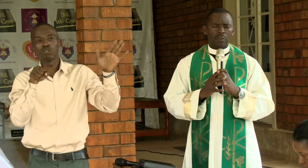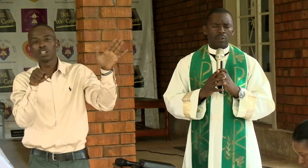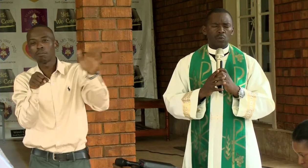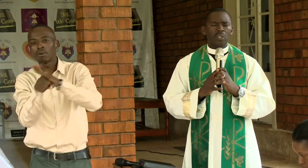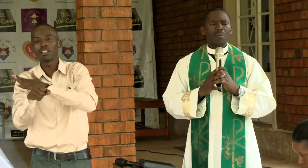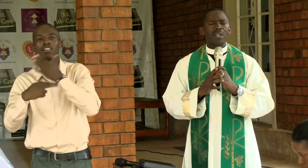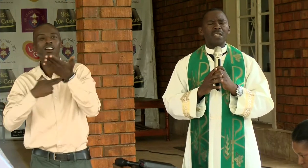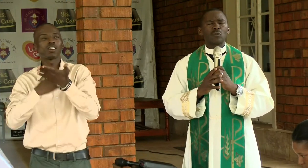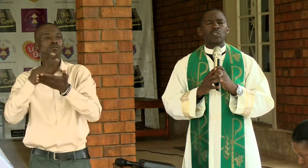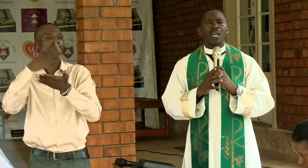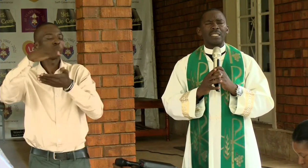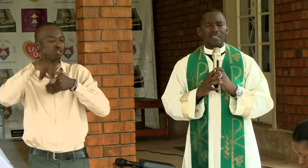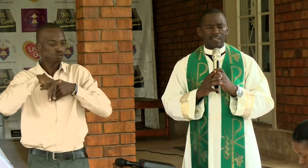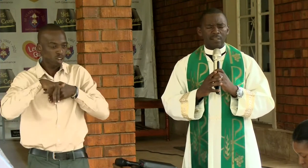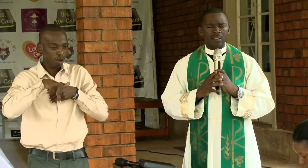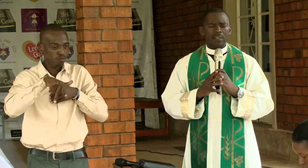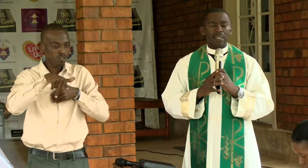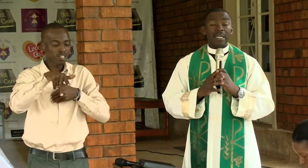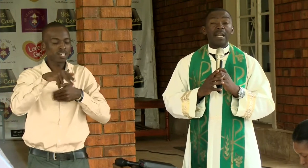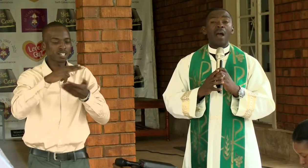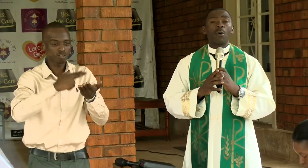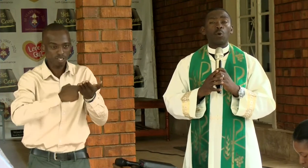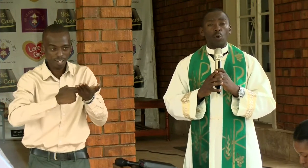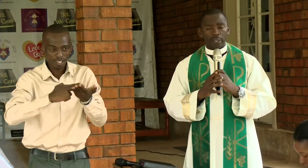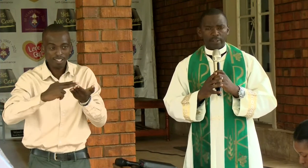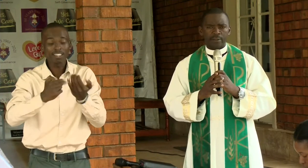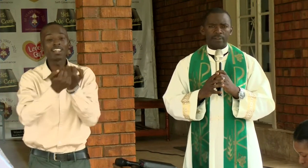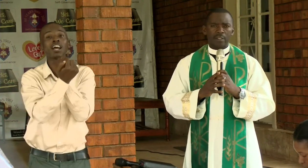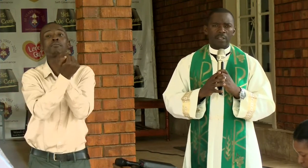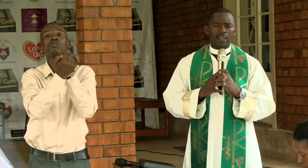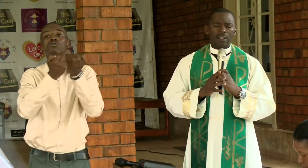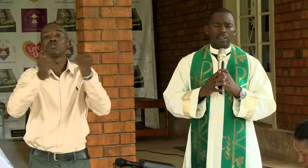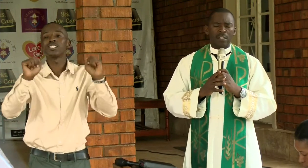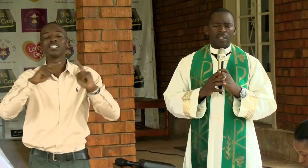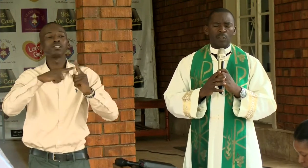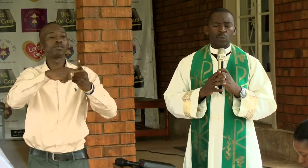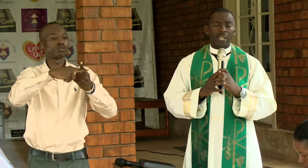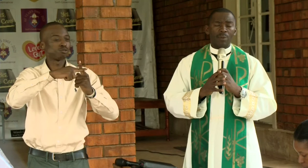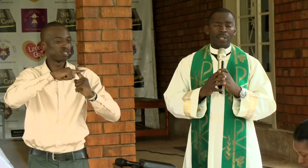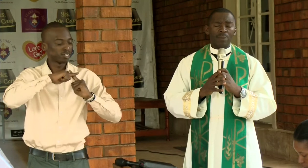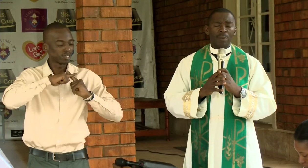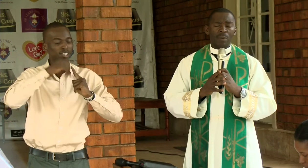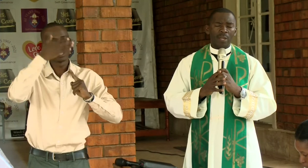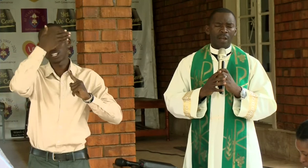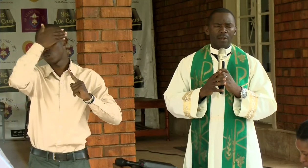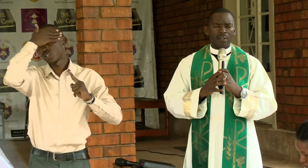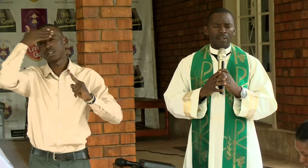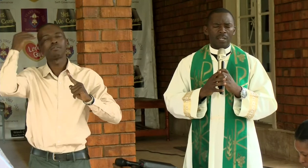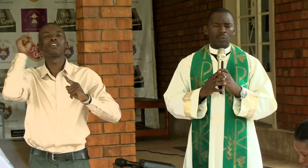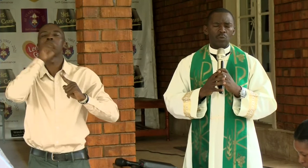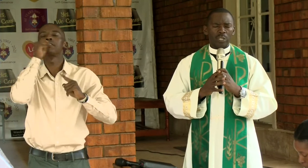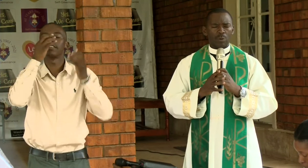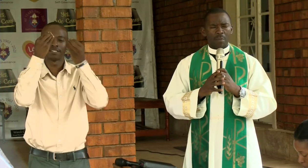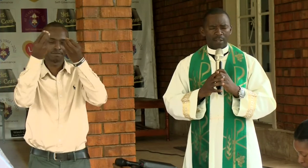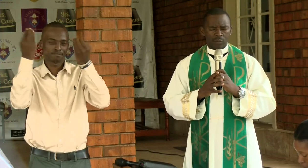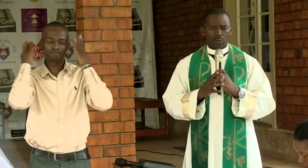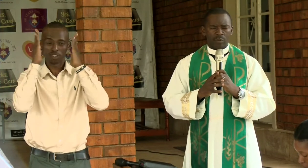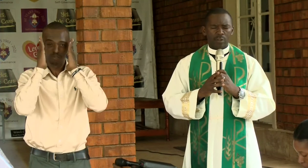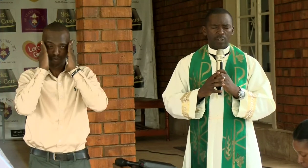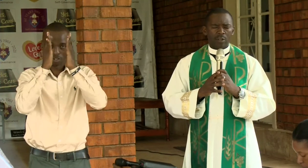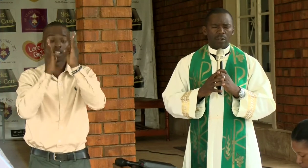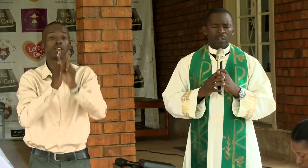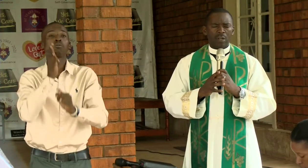Mutukuvu tutambule nga tusaanidde ng'abalokole nga twerabira eby'emabega nga tunula ebyo